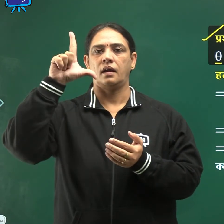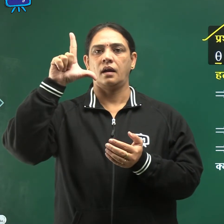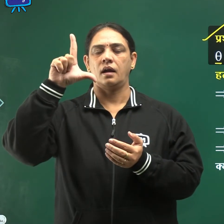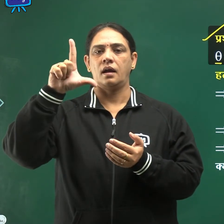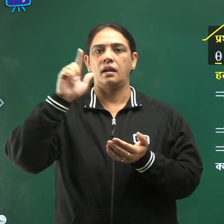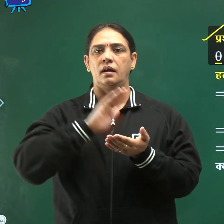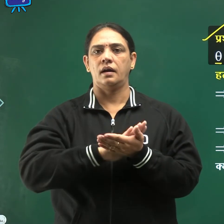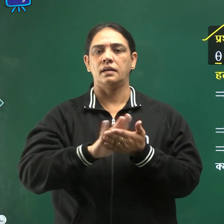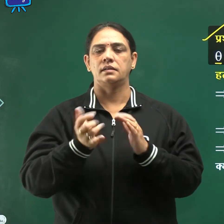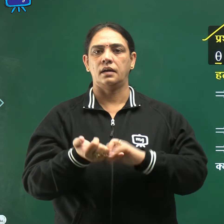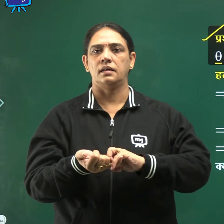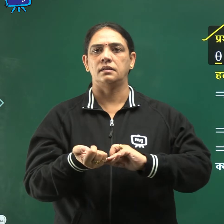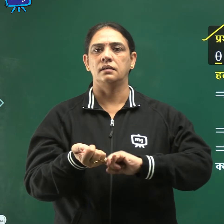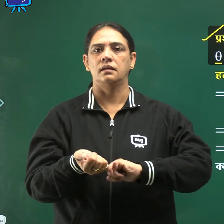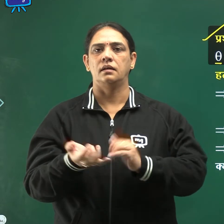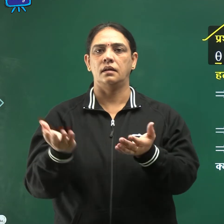LHS लेने पर